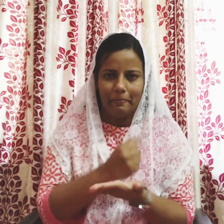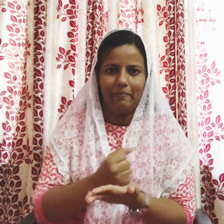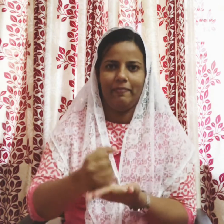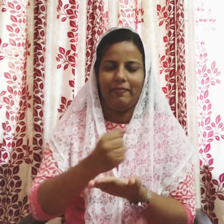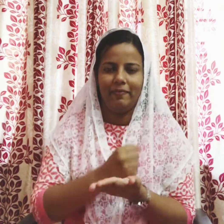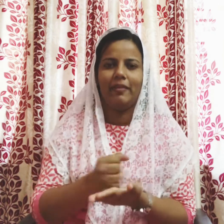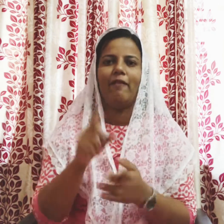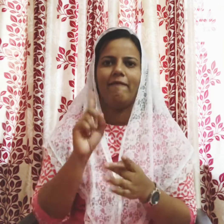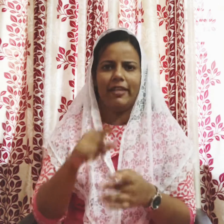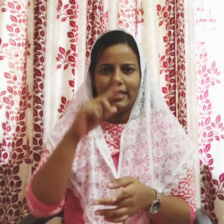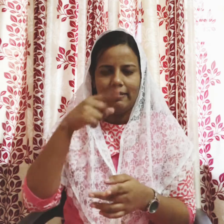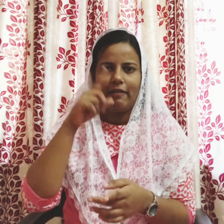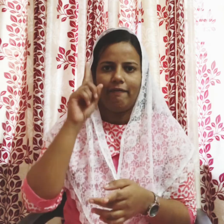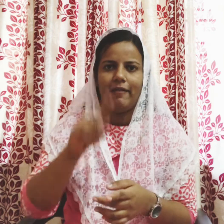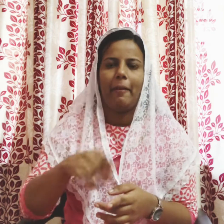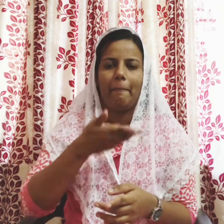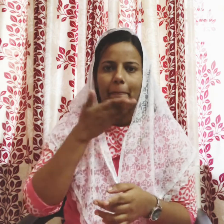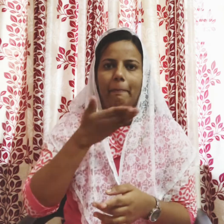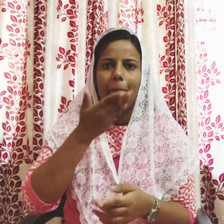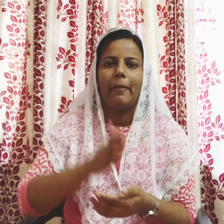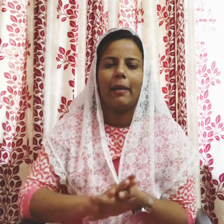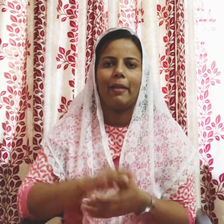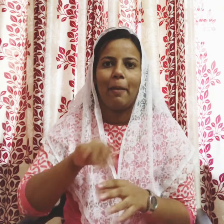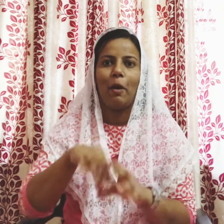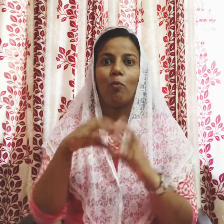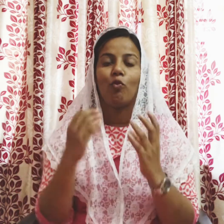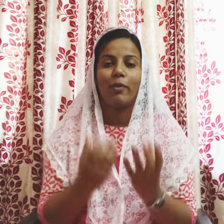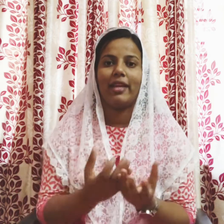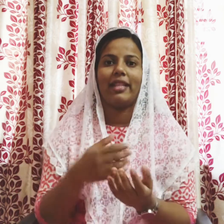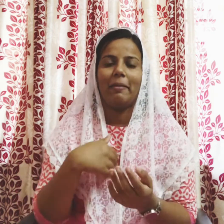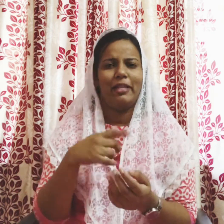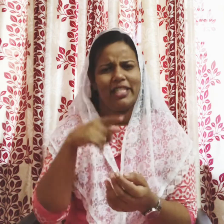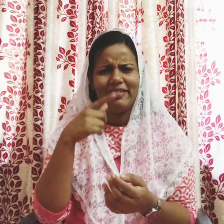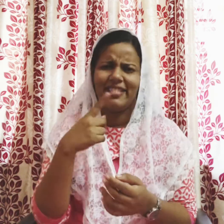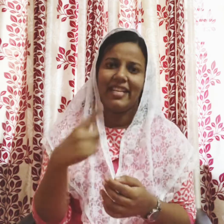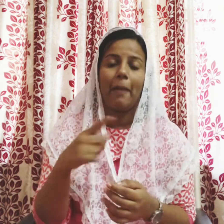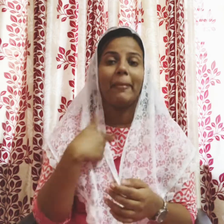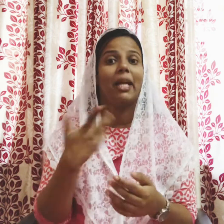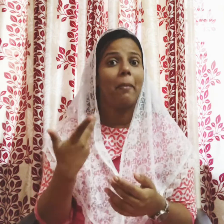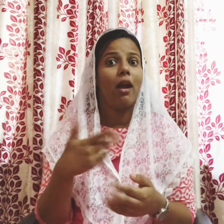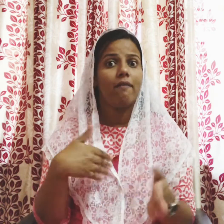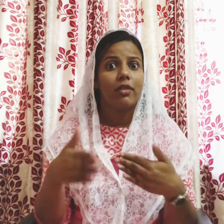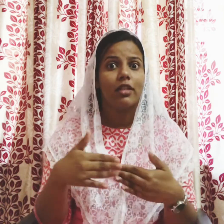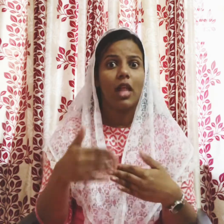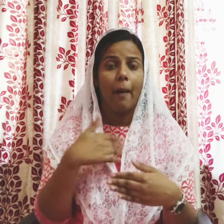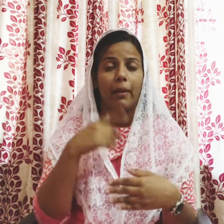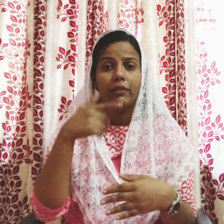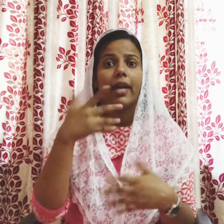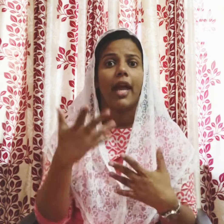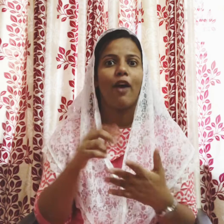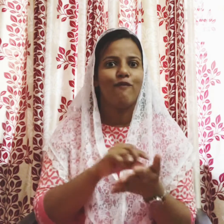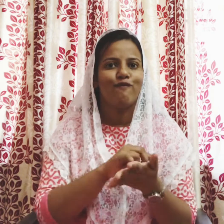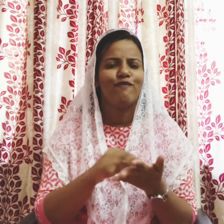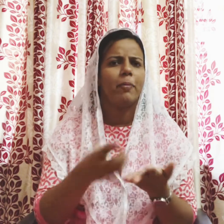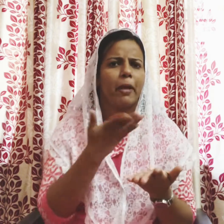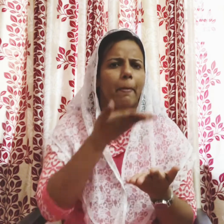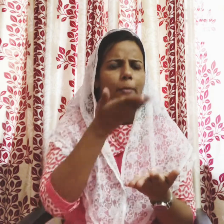നമ്മൾ ജീവിക്കേണ്ടത്. യെസ്, നമ്മൾ ഈ ഭൂമിയിൽ തന്നെയാണ് ജീവിക്കുന്നത്, ബട്ട് നമ്മൾ വ്യത്യസ്തരാണ്. നമ്മൾ ജീവിക്കേണ്ടത് എങ്ങനെ, വചനം എന്തു